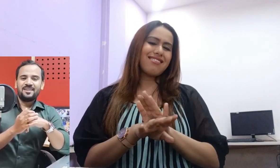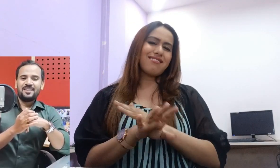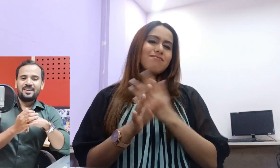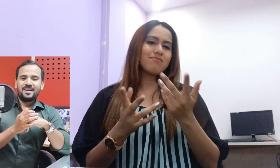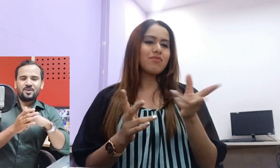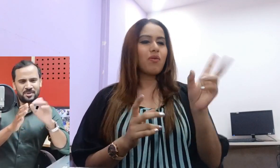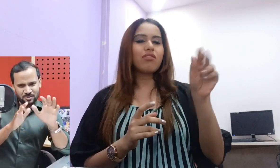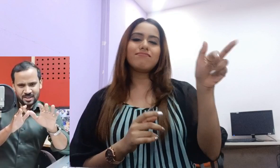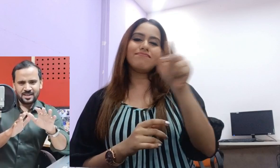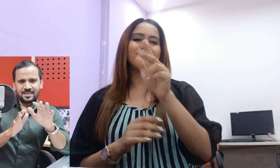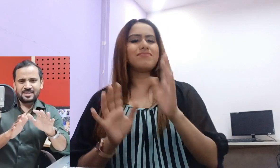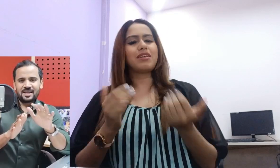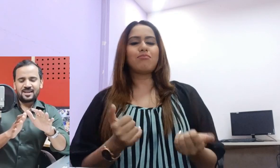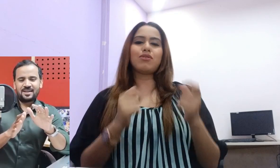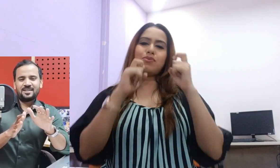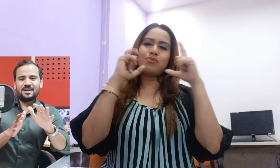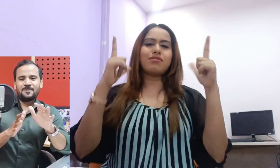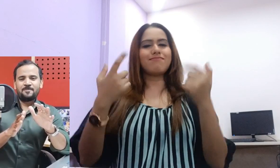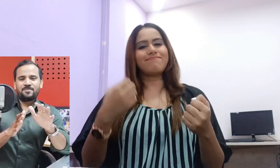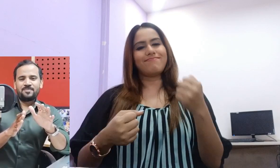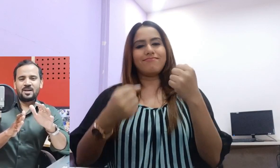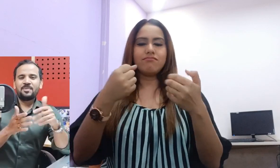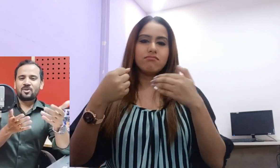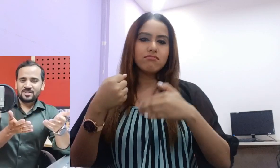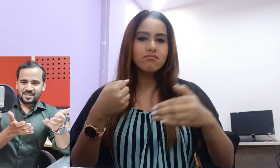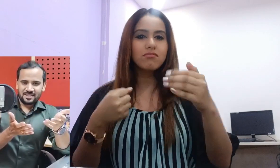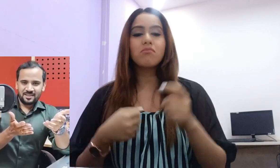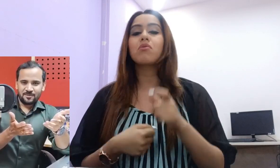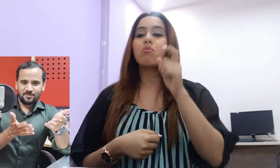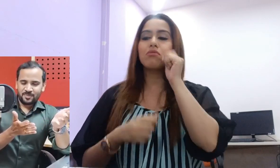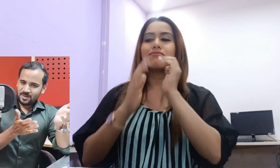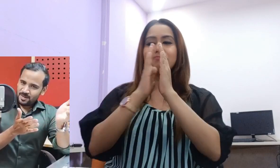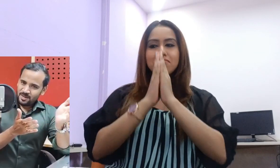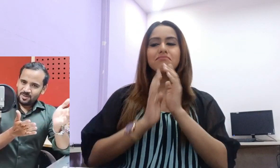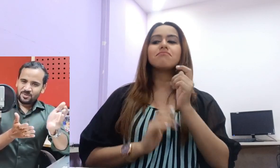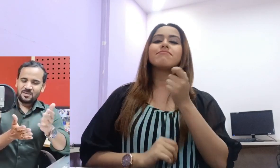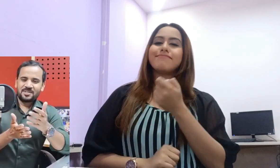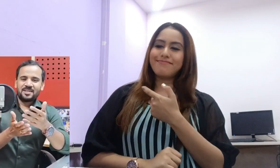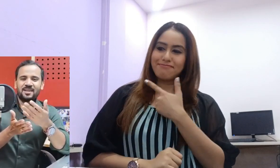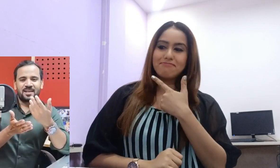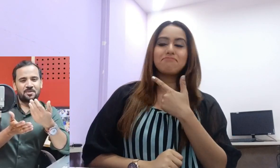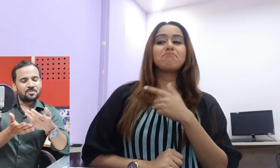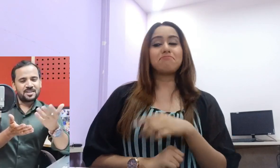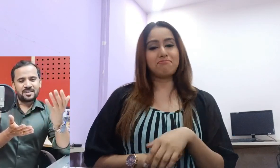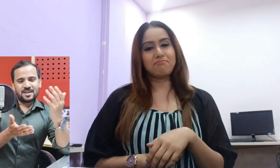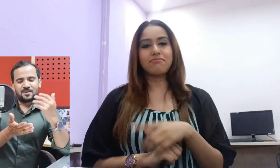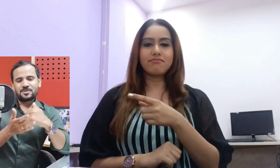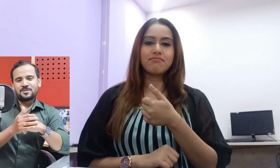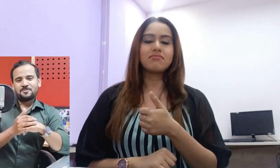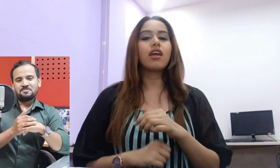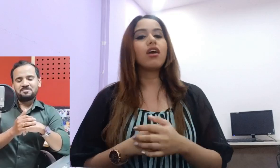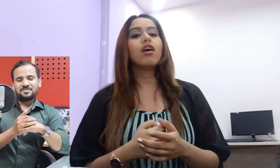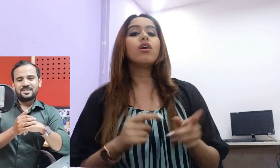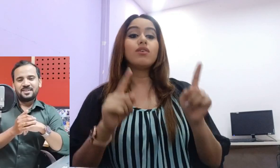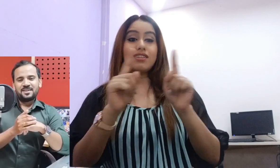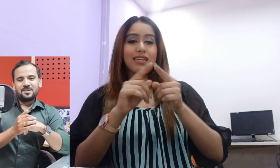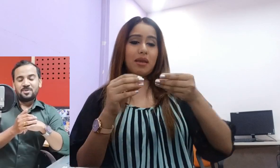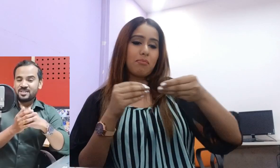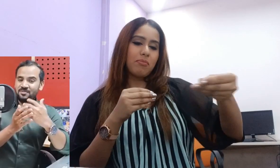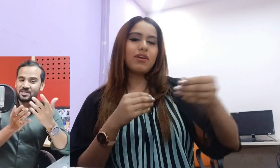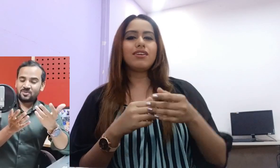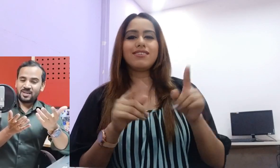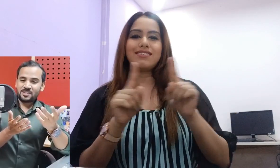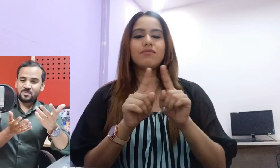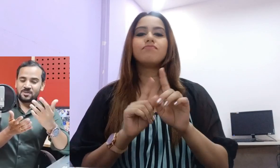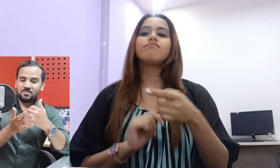रहा है, तो बस उसी का इंतजार कर रहा था, हमें कौन सा जल्दी है। दूसरा बच्चा निकल गया, अब हम चलते हैं आराम से।